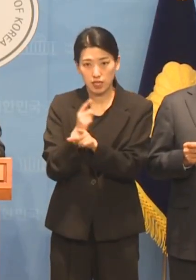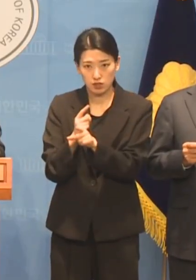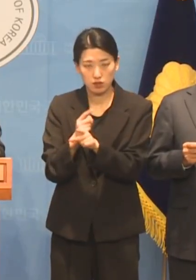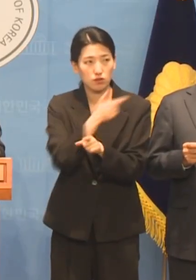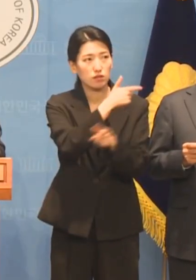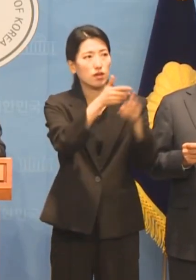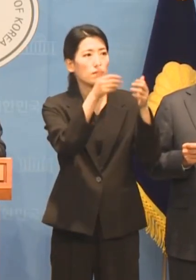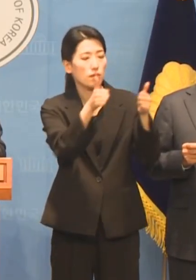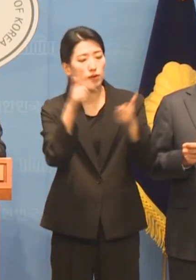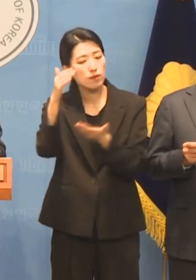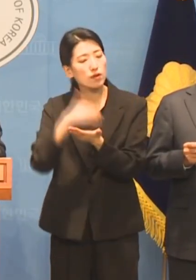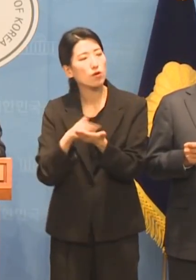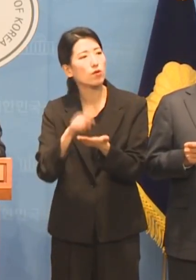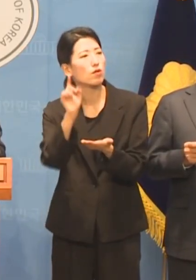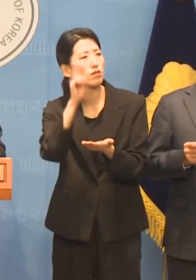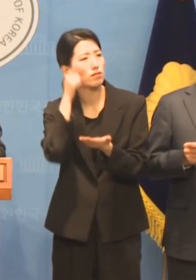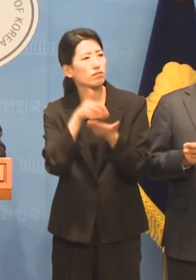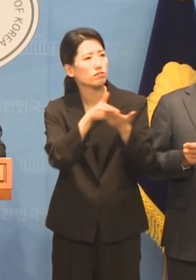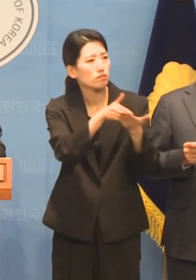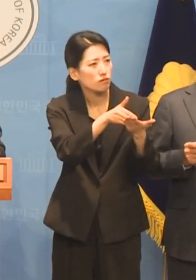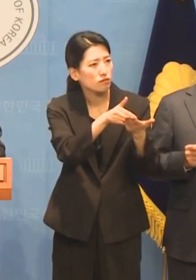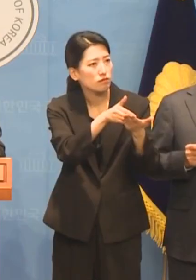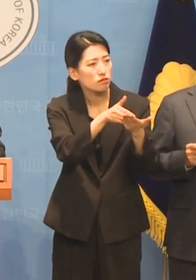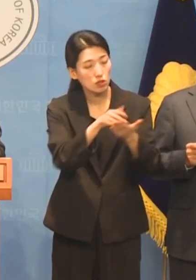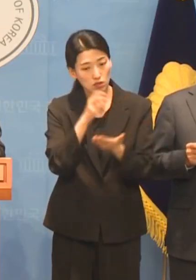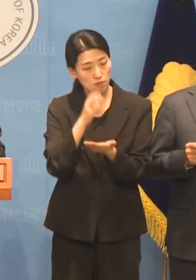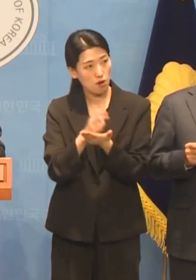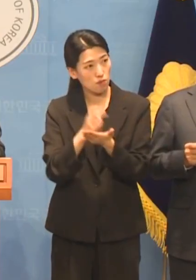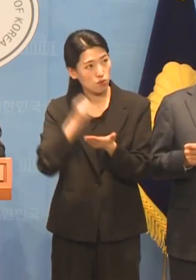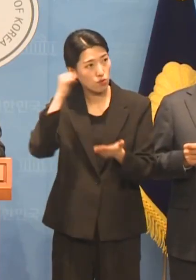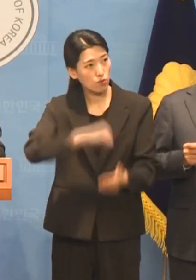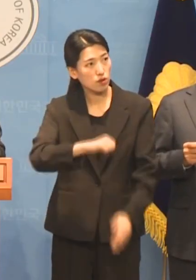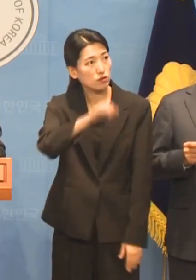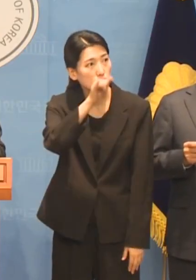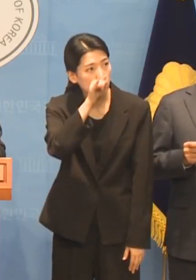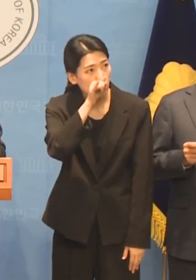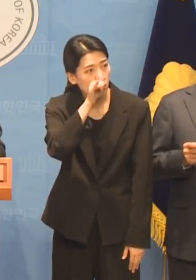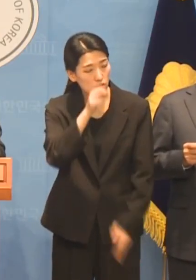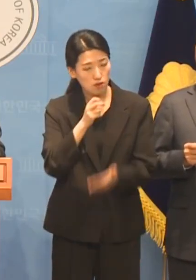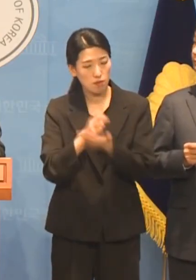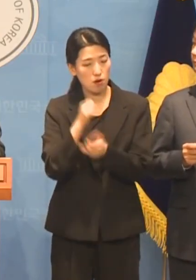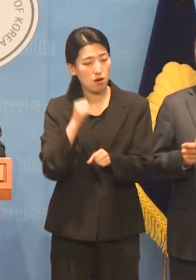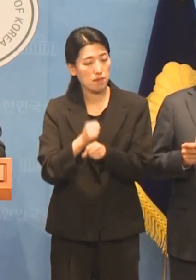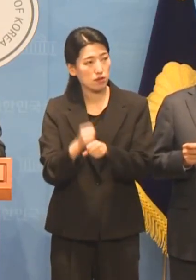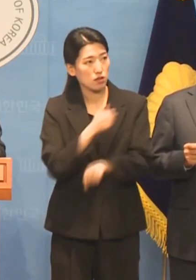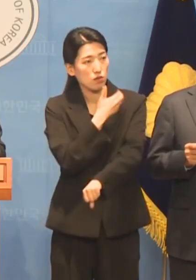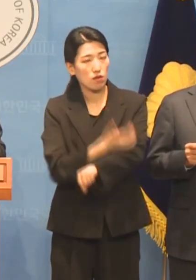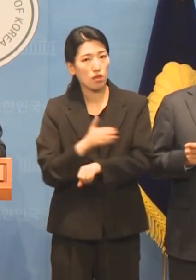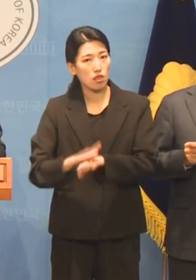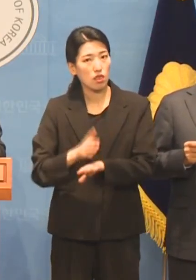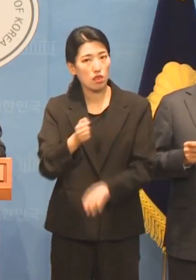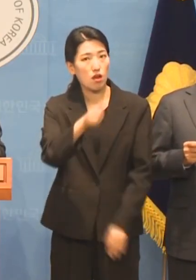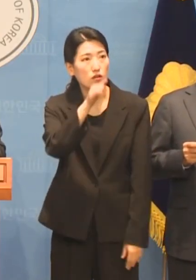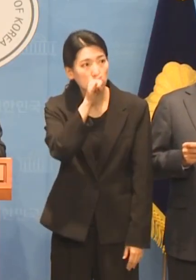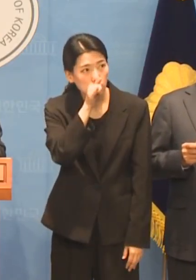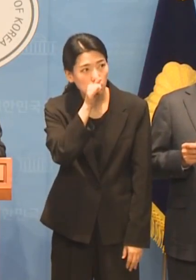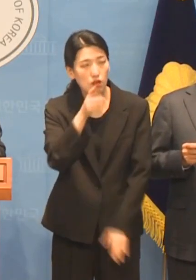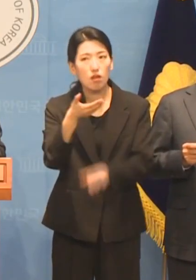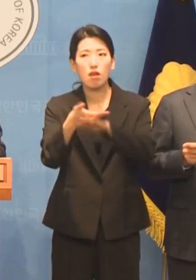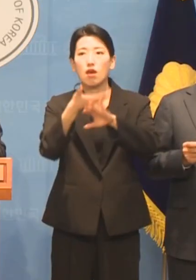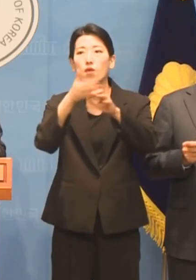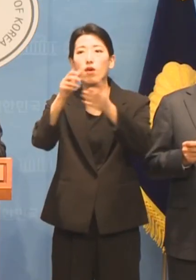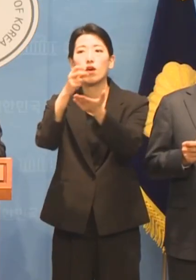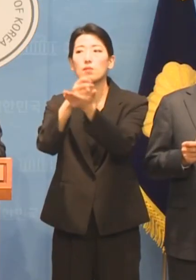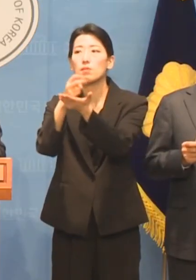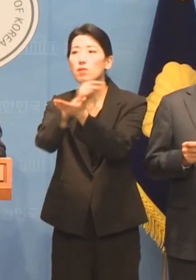내용 속에서는 이 상법의 충실 의무가 어떤 유연성 문제가 아니라 입법 재량이다. 그리고 충분히 필요하다. 그리고 다른 나라 입법 예가 충분히 있다.